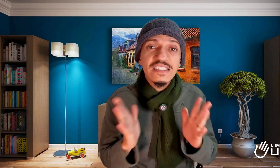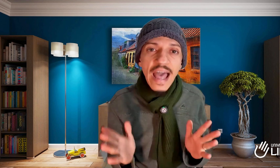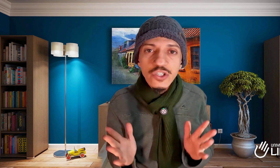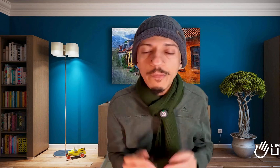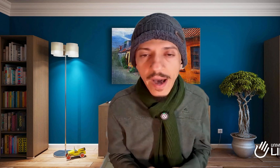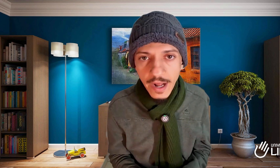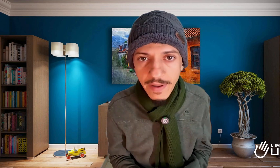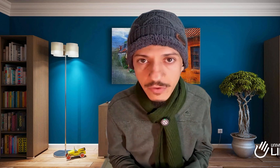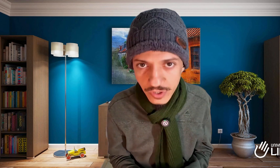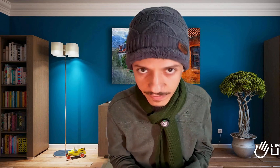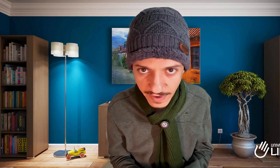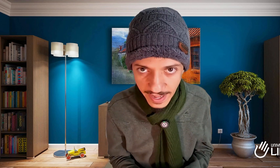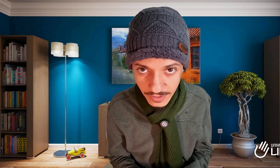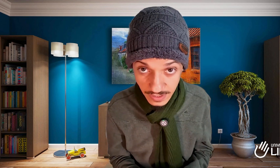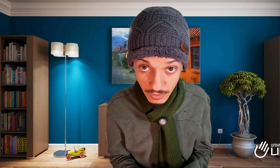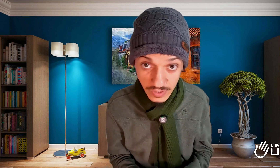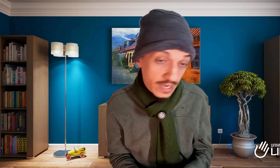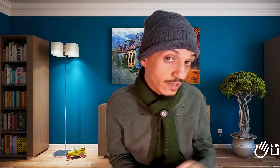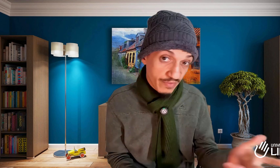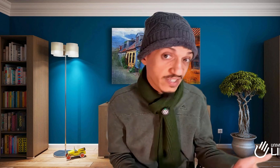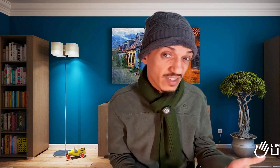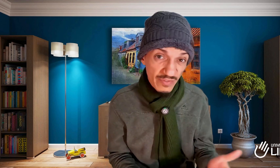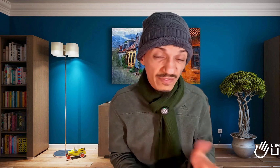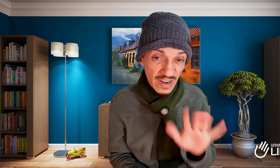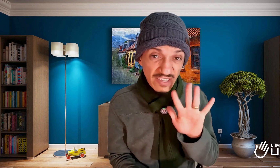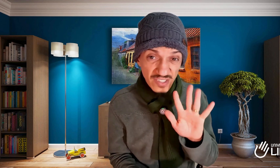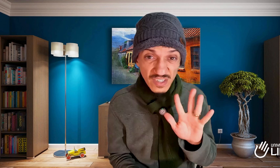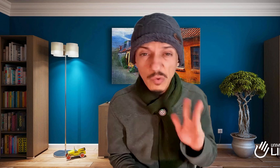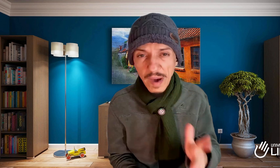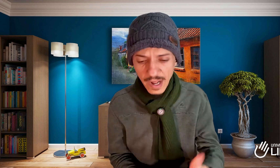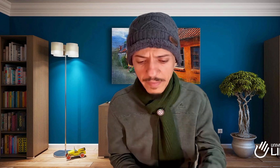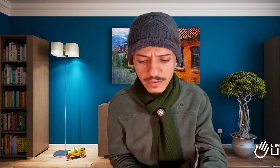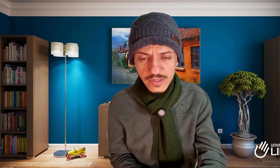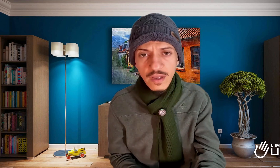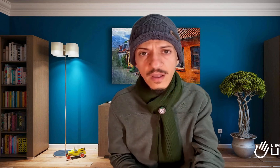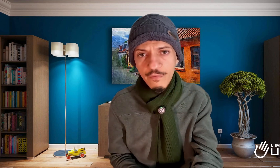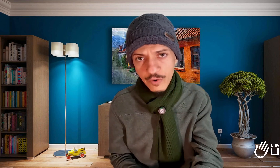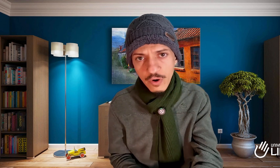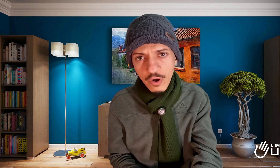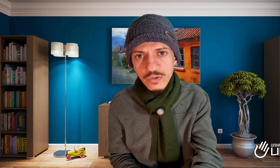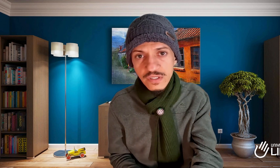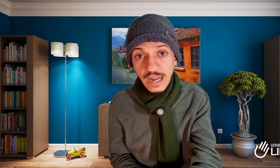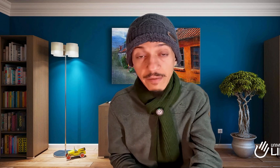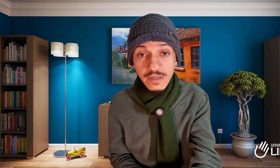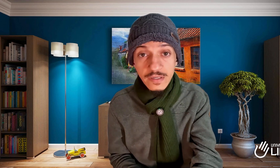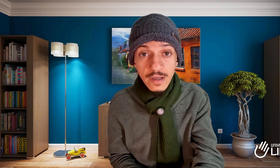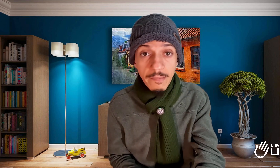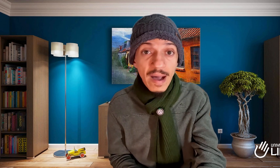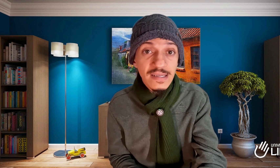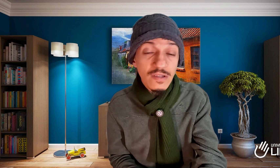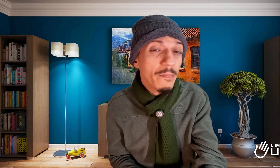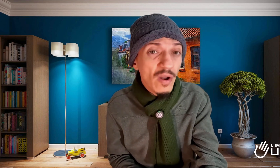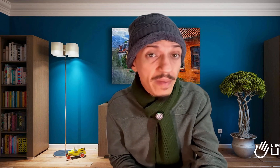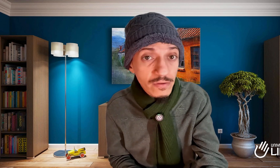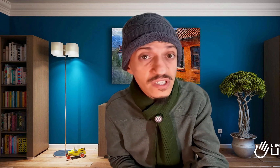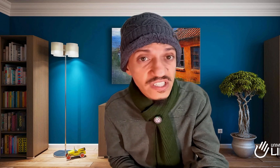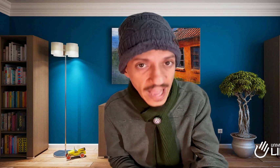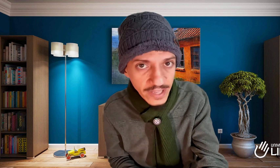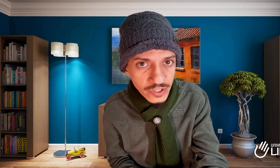7 parâmetros diferentes. Eu sei que talvez você tenha ouvido falar de 5 parâmetros fonológicos da Libras, mas são pelo menos 7,